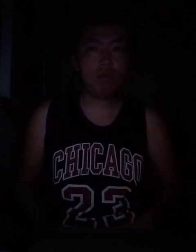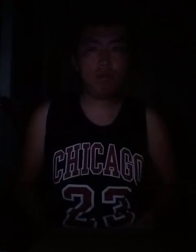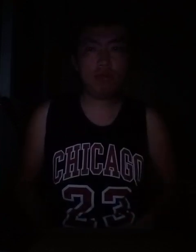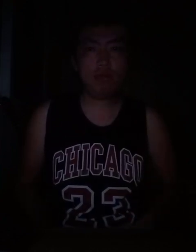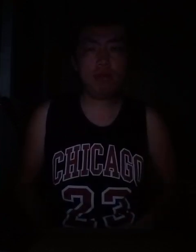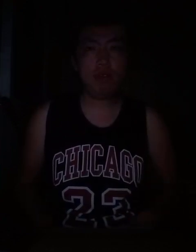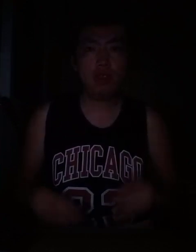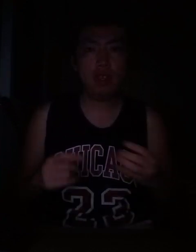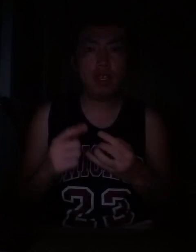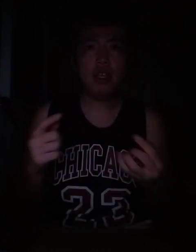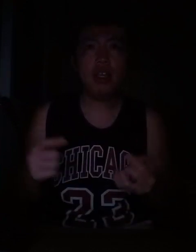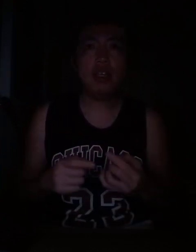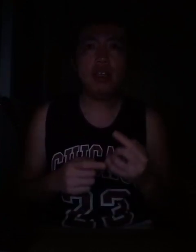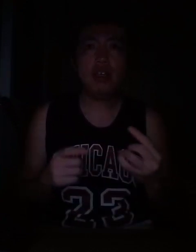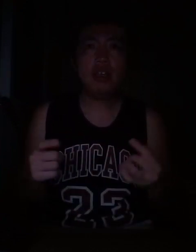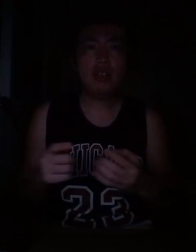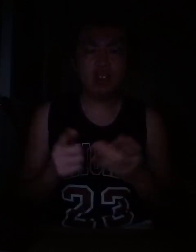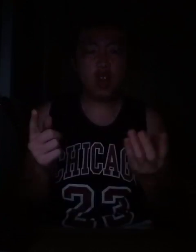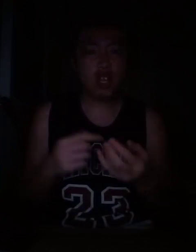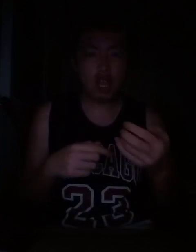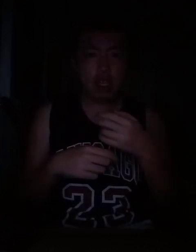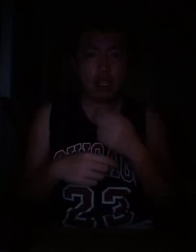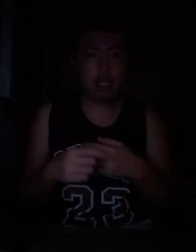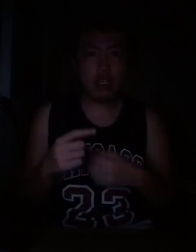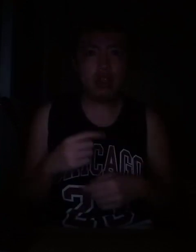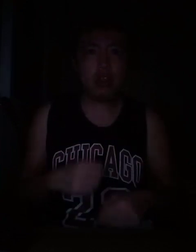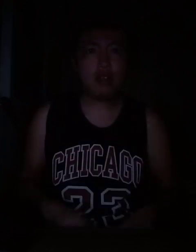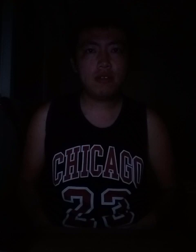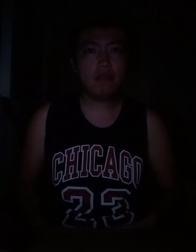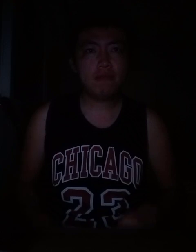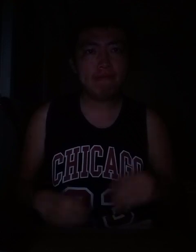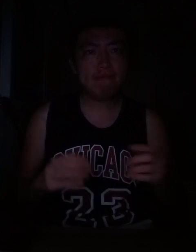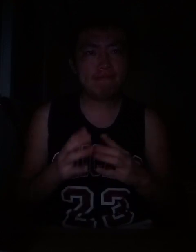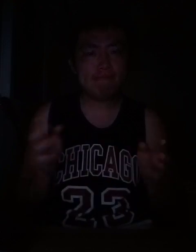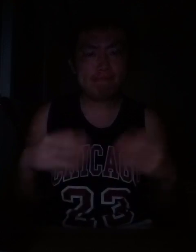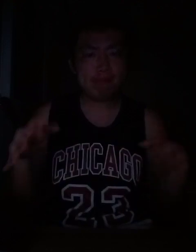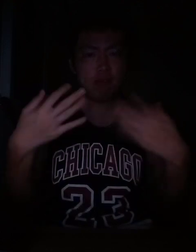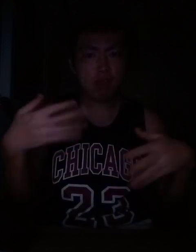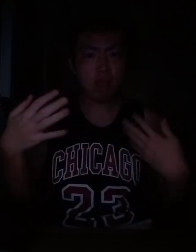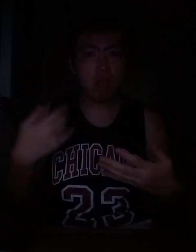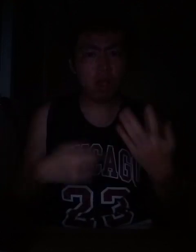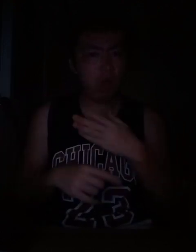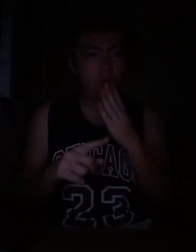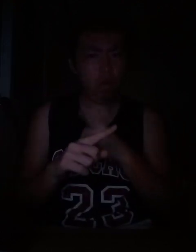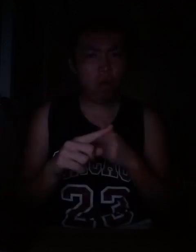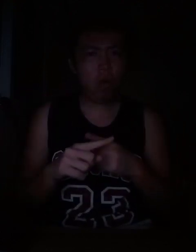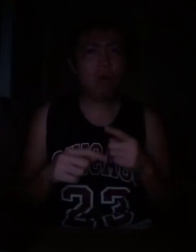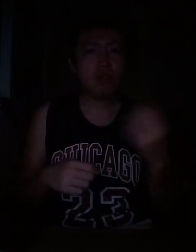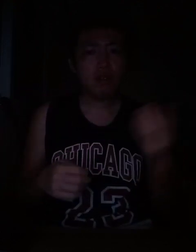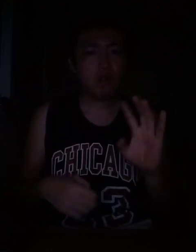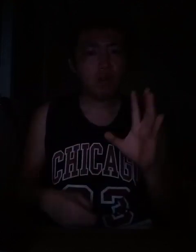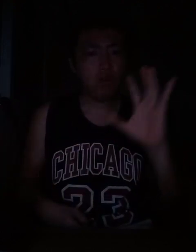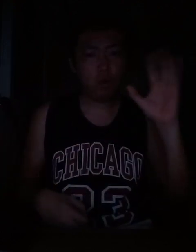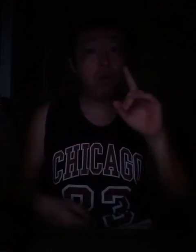네, 저는 지금 제주 성산항에 나와 있습니다. 예, 아직은 바람이 별로 없어 보이는데 태풍이 어디까지 올라왔을까요?